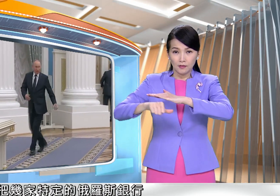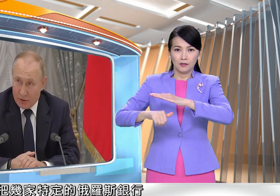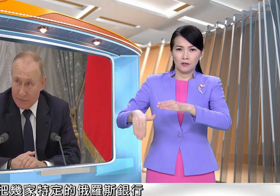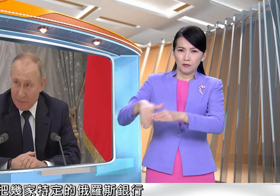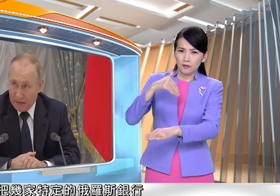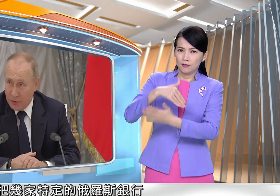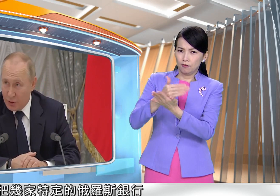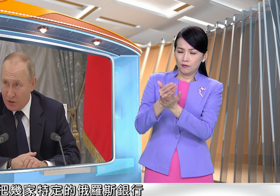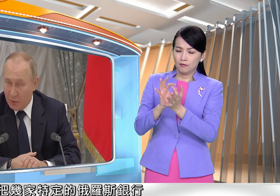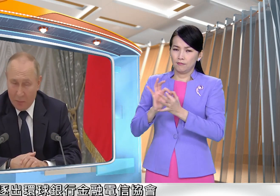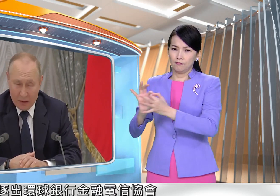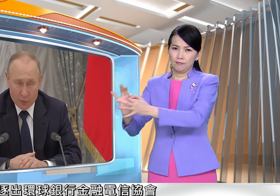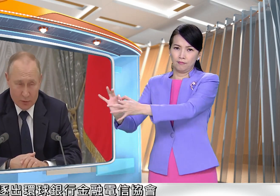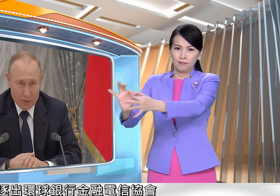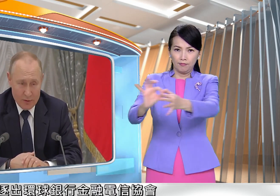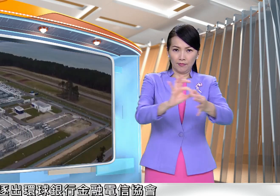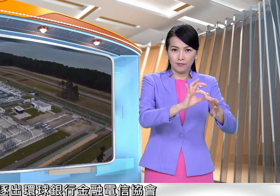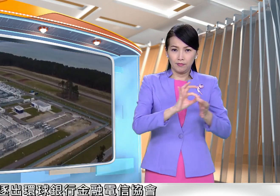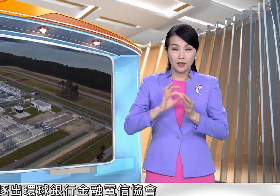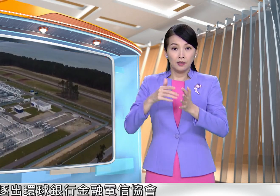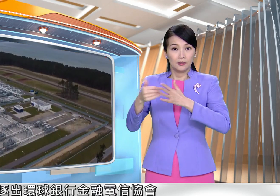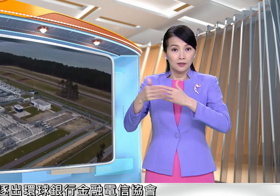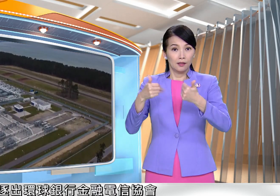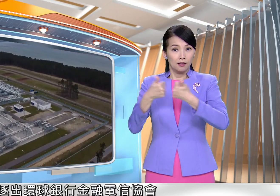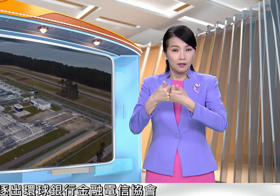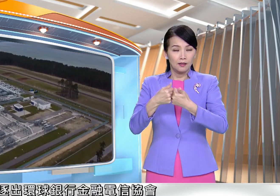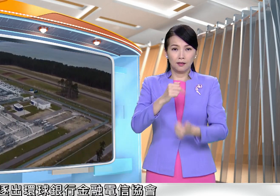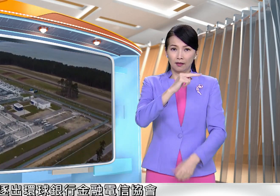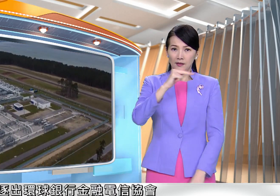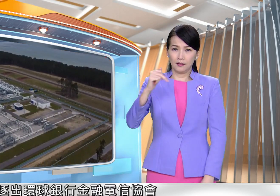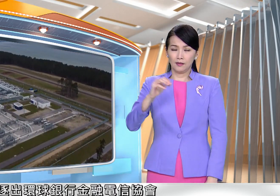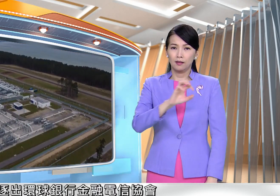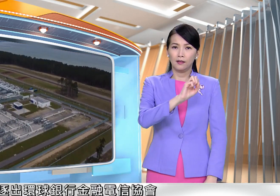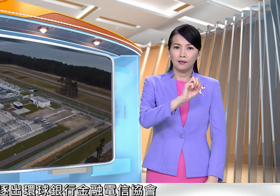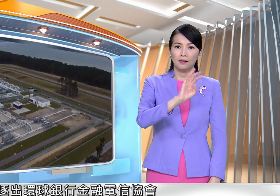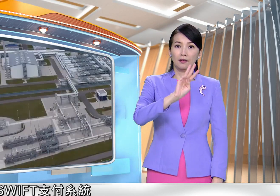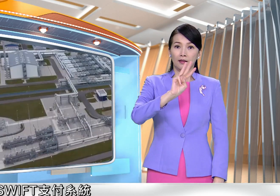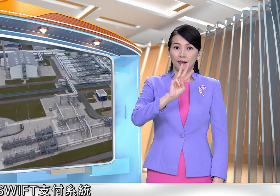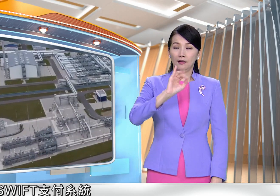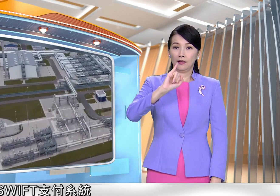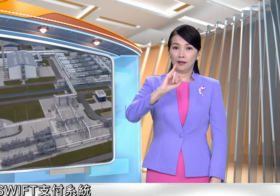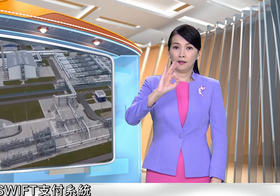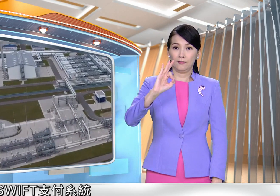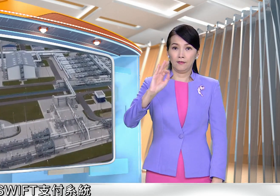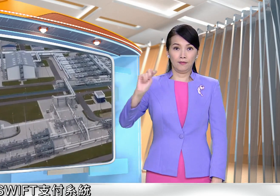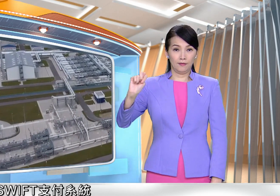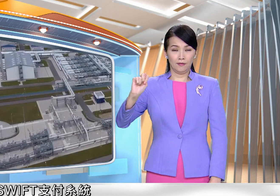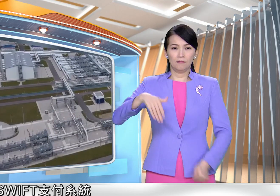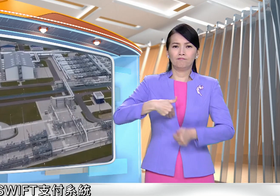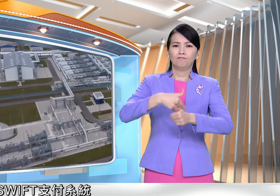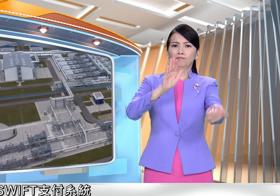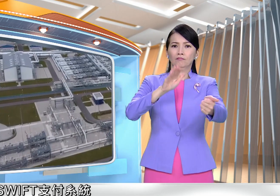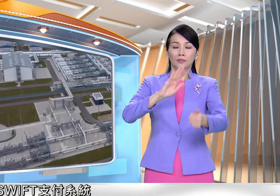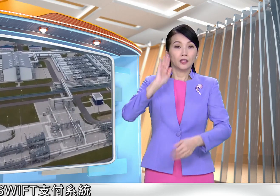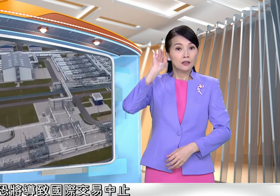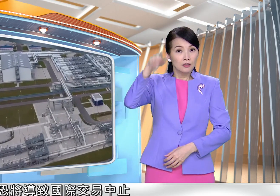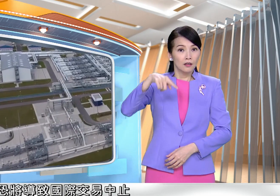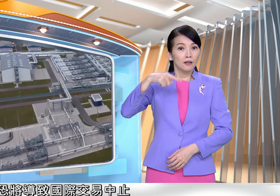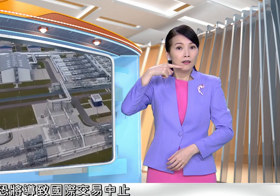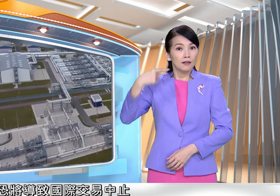行逐出环球银行金融电信协会 SWIFT 支付系统，恐将导致国际